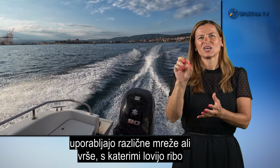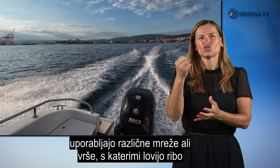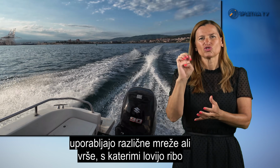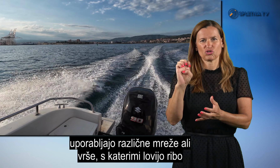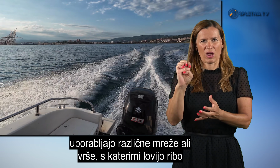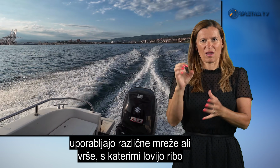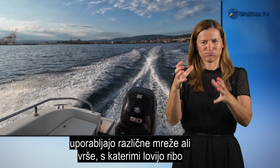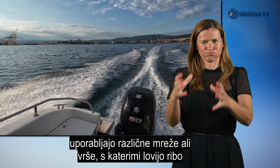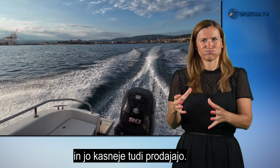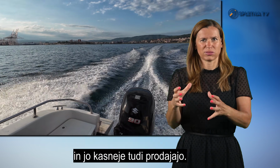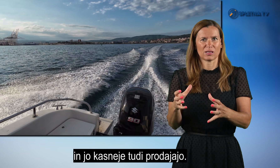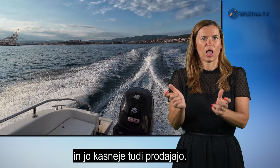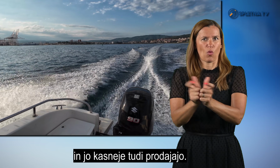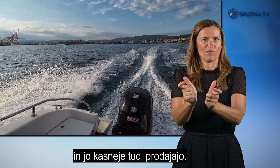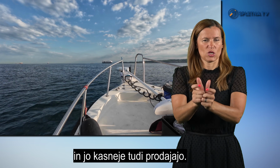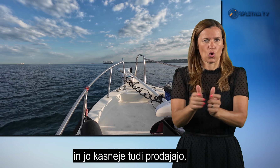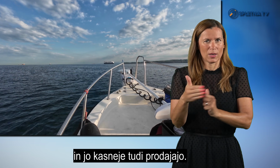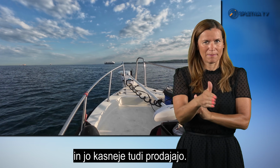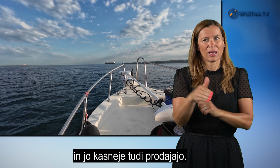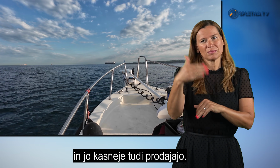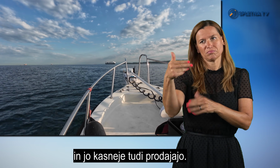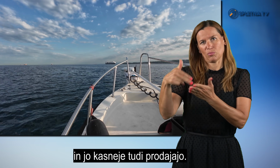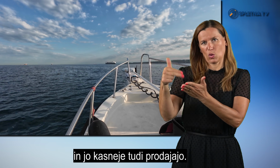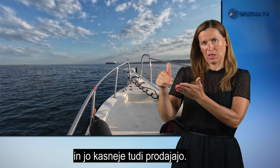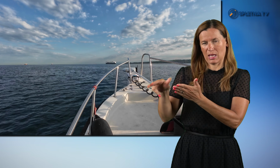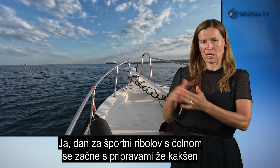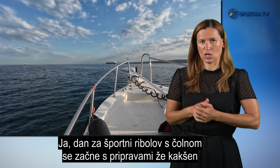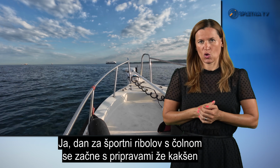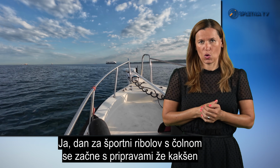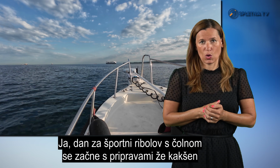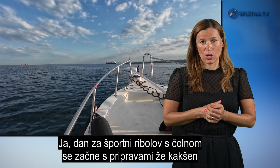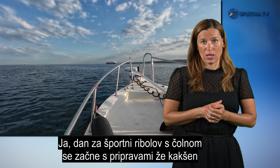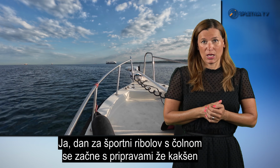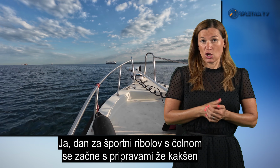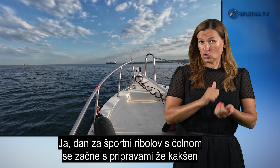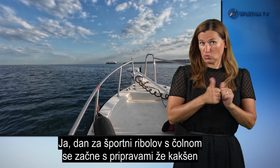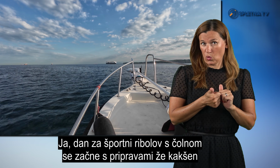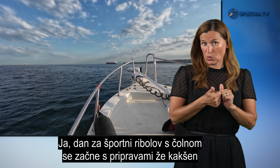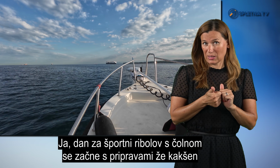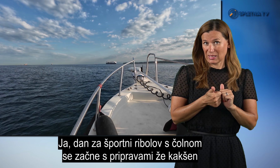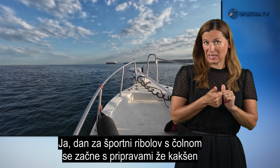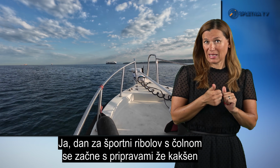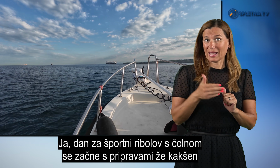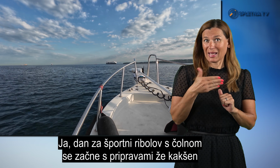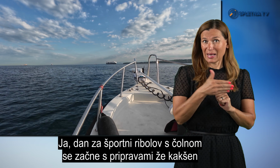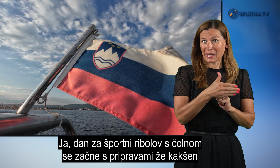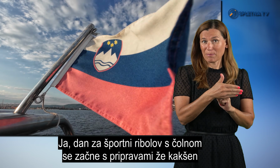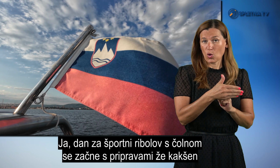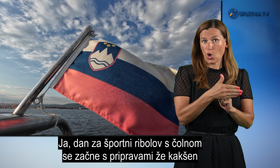katerimi lovijo ribo in jo kasneje tudi prodajajo. Dan za športni ribolov s čolnom